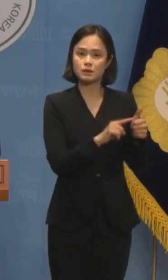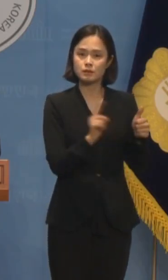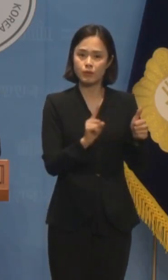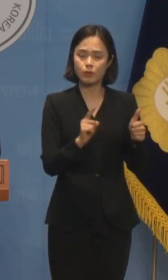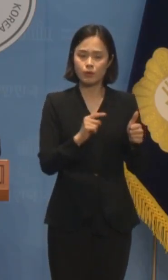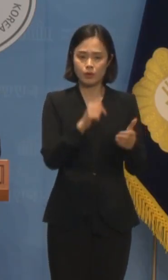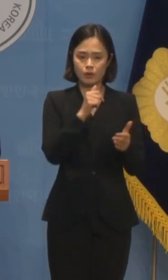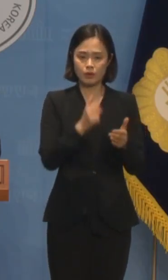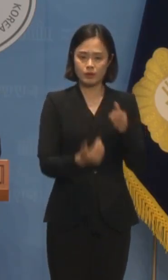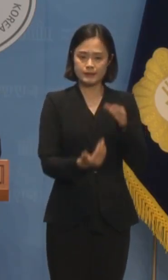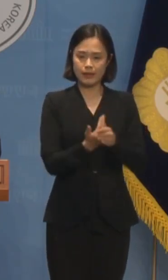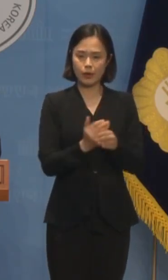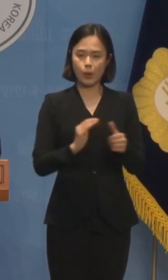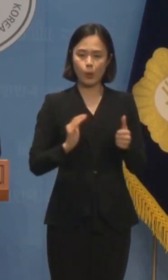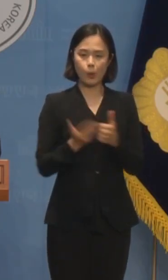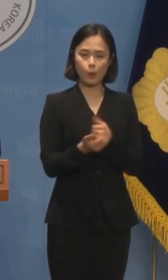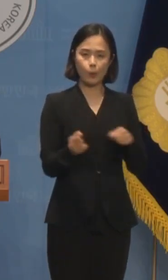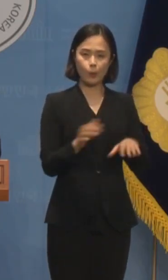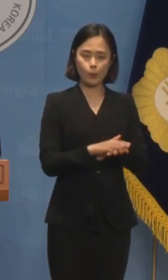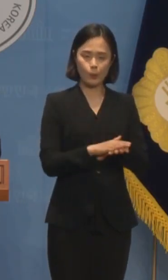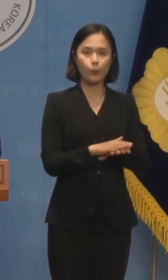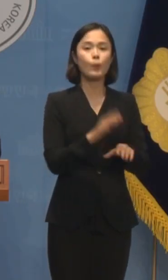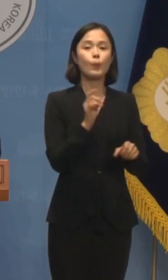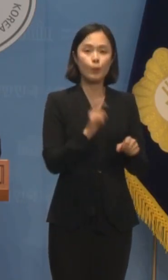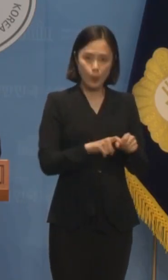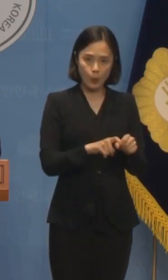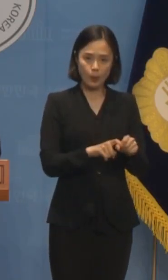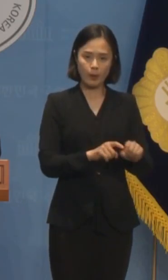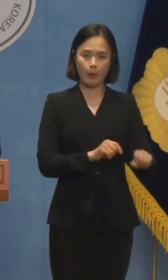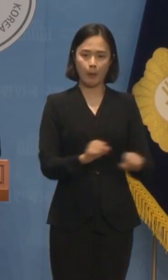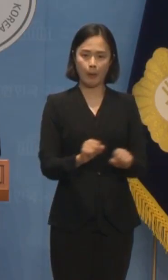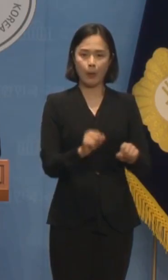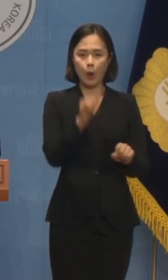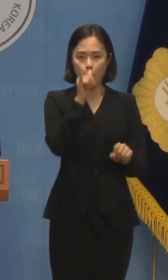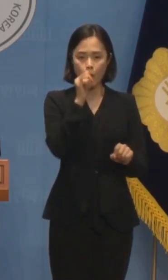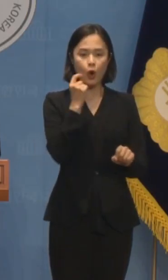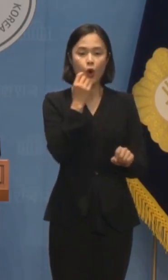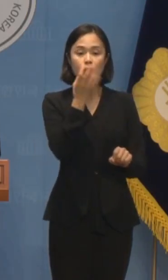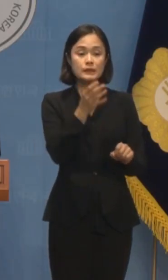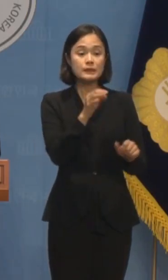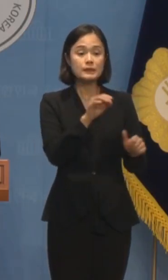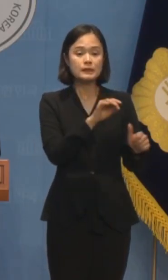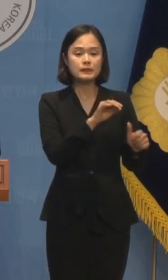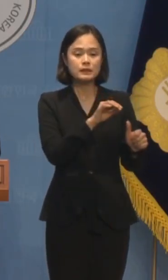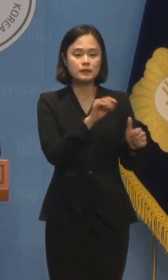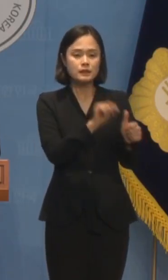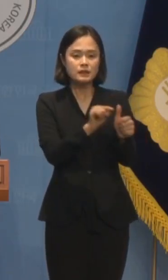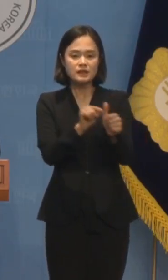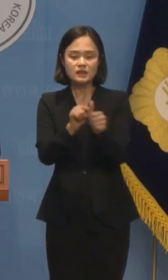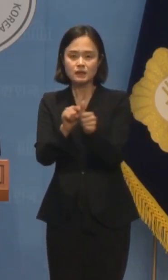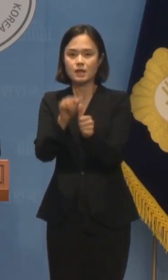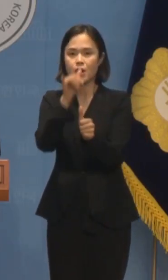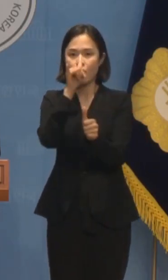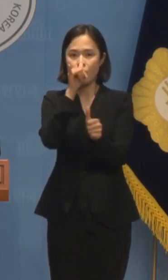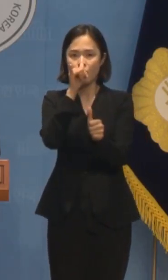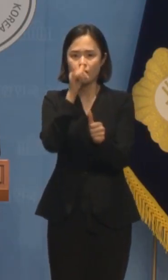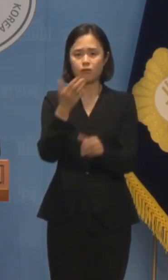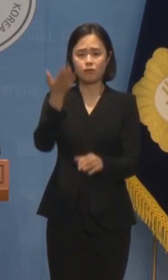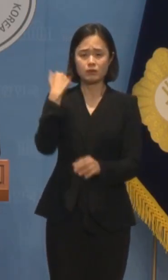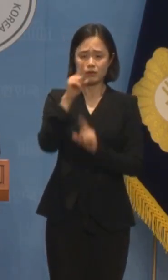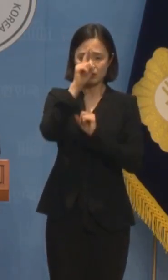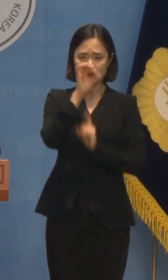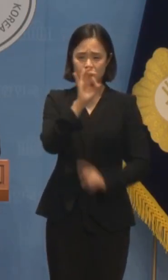가해를 지속적으로 시도한 것으로 전해졌습니다. 고 이해람 중사 순직